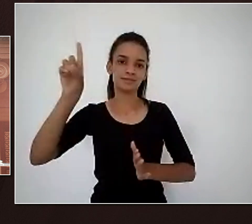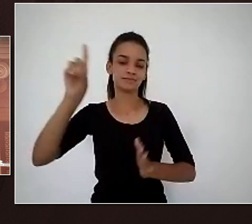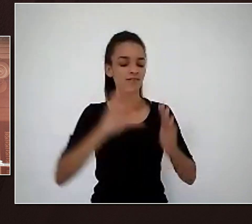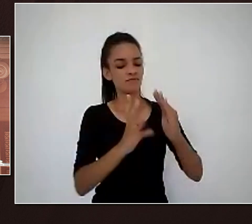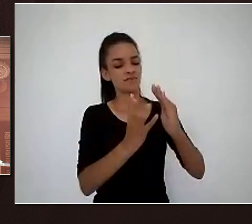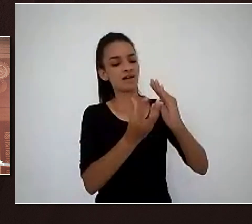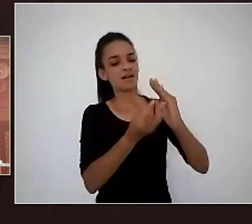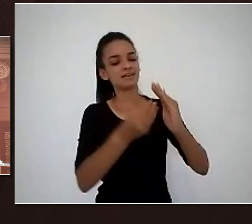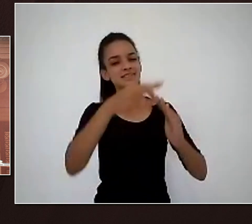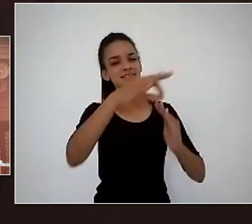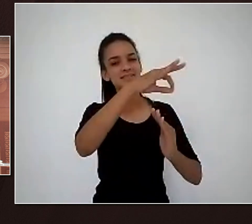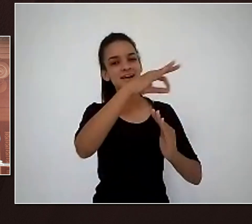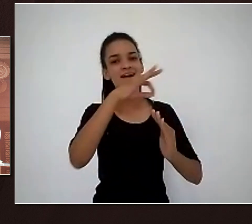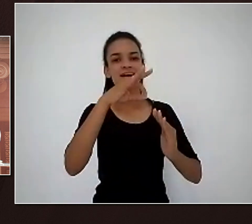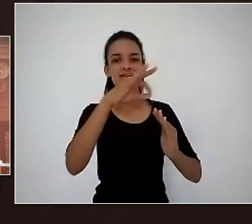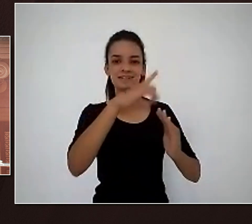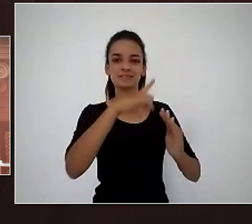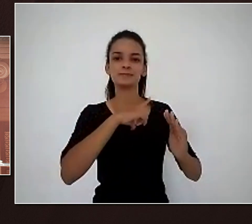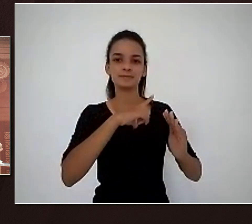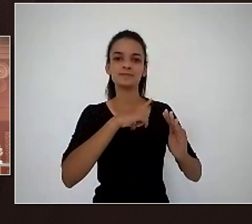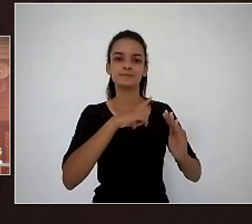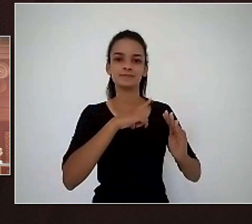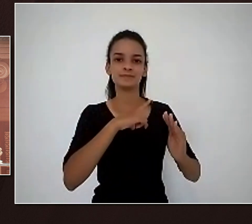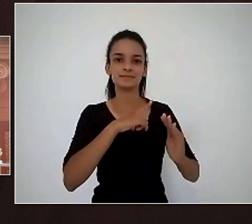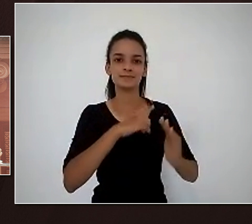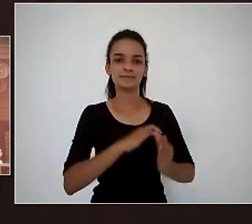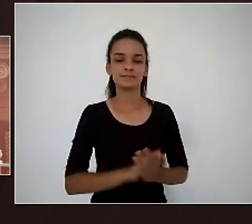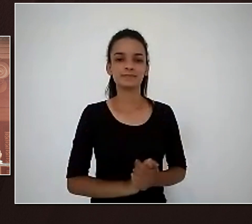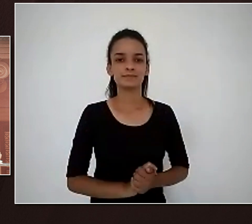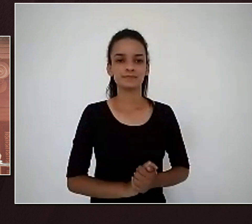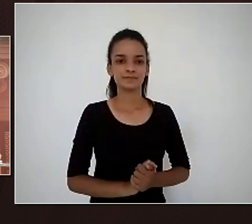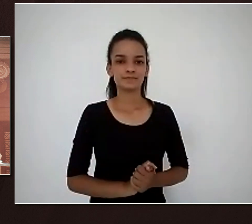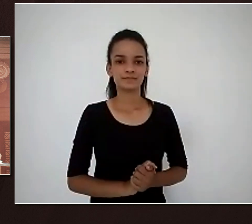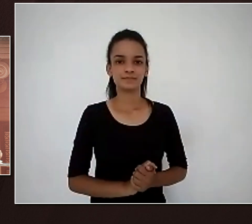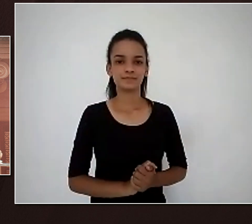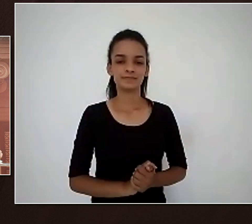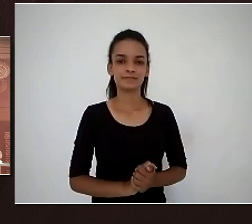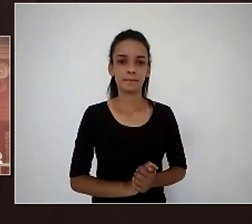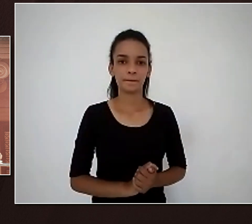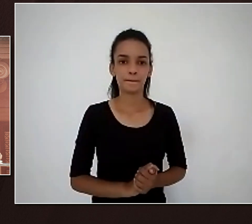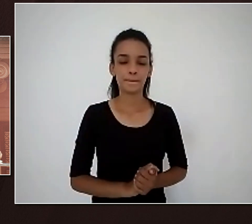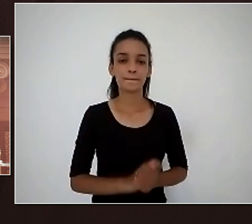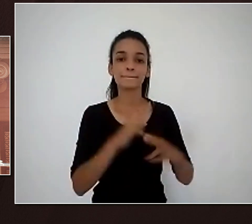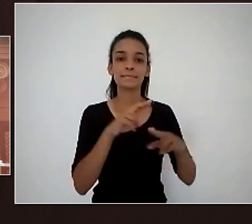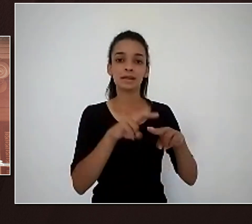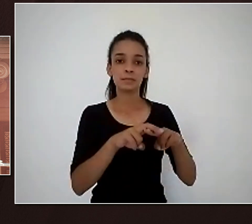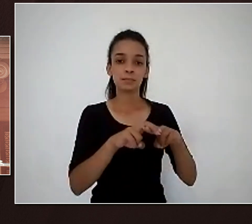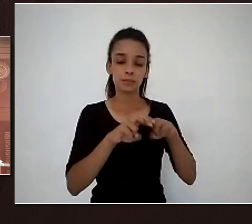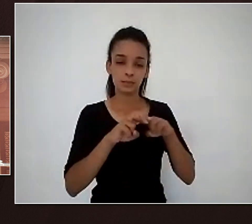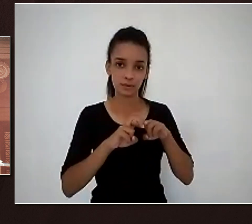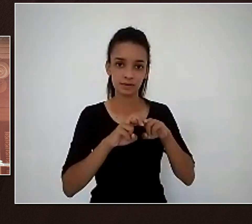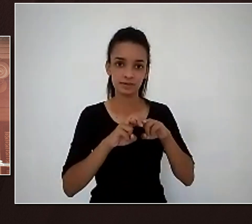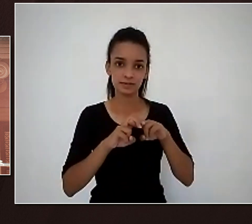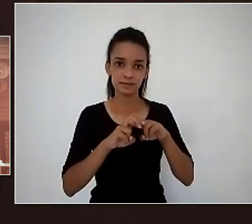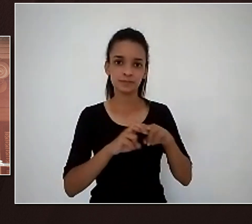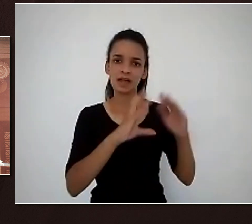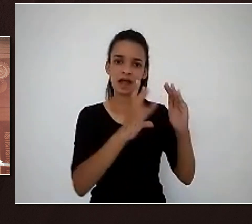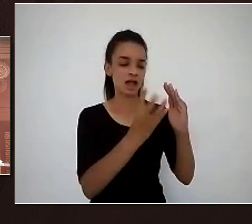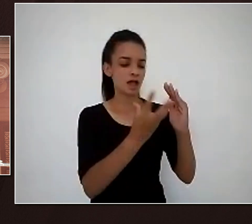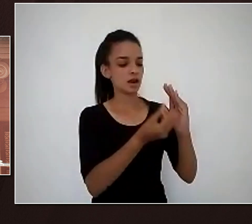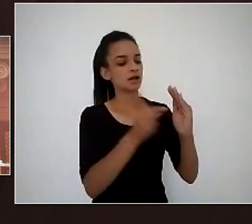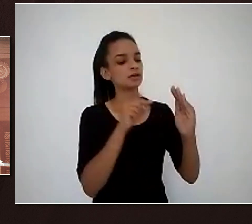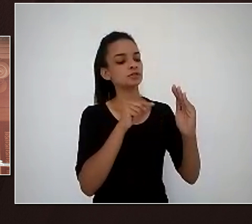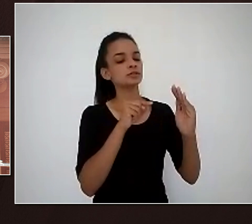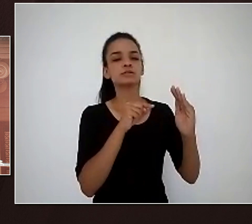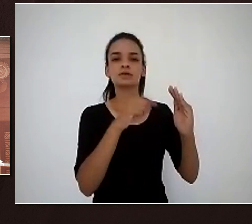natureza santa, né? Natureza de ouro, natureza divina. Por esse motivo, a igreja como candelabro é